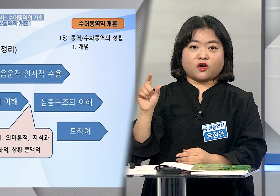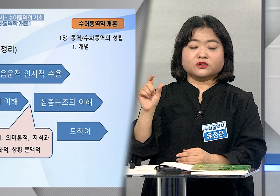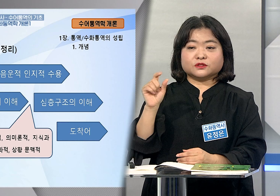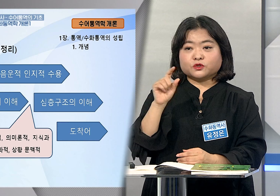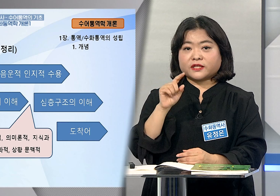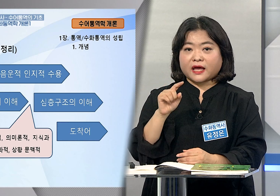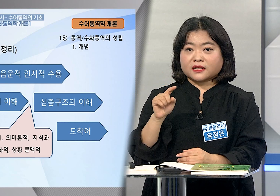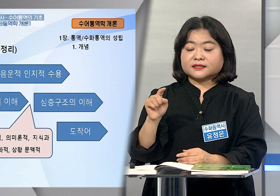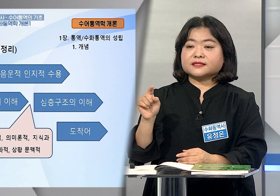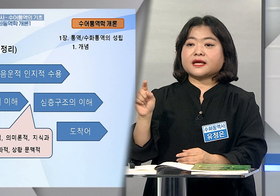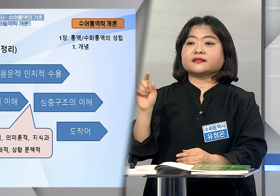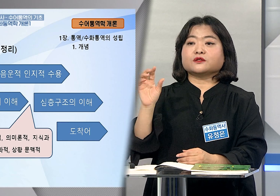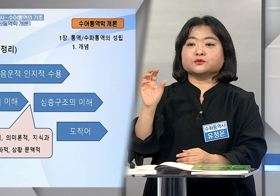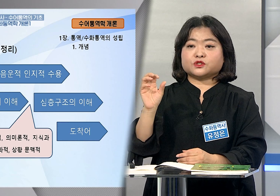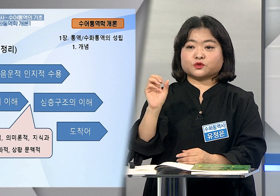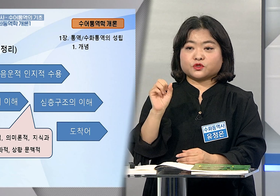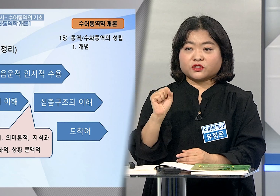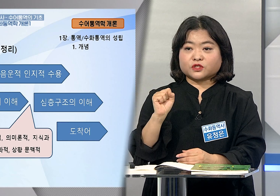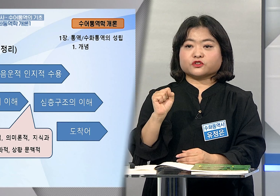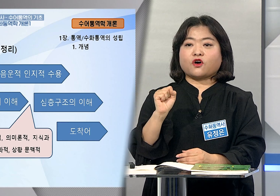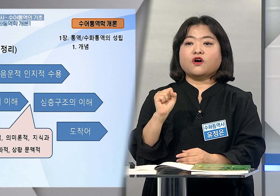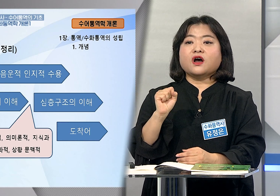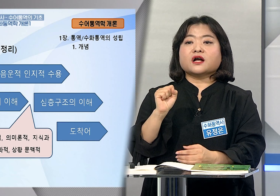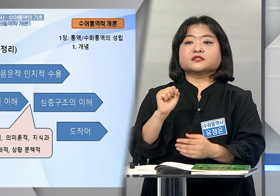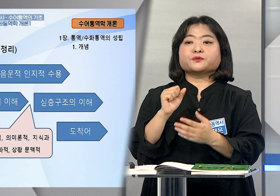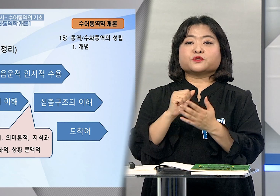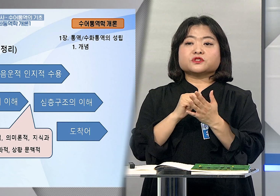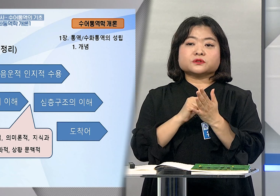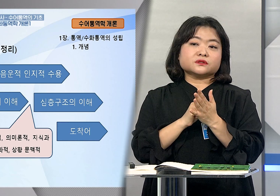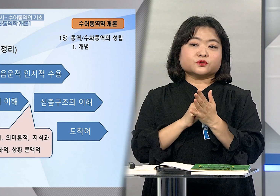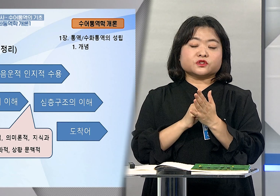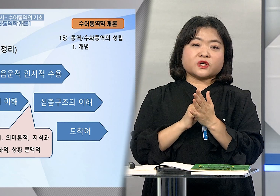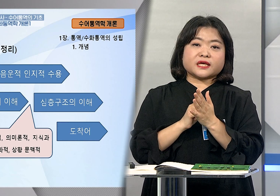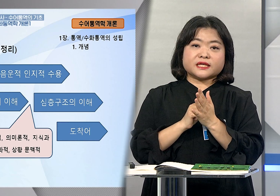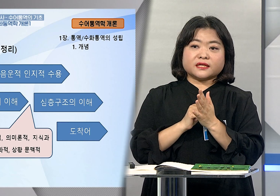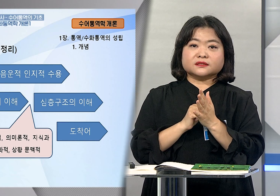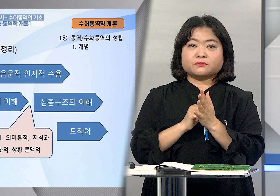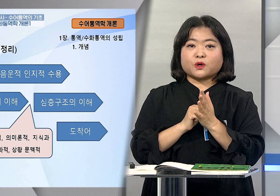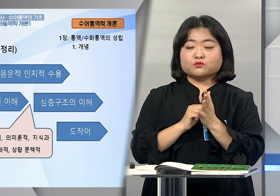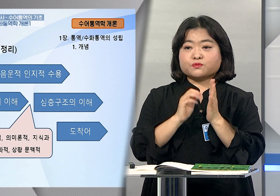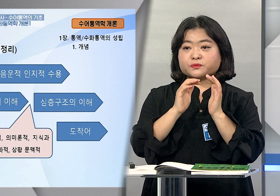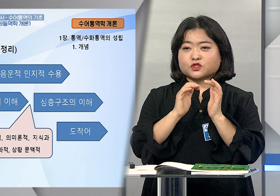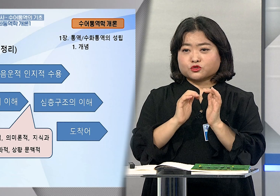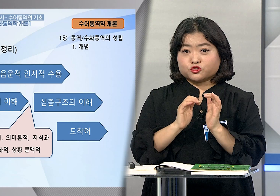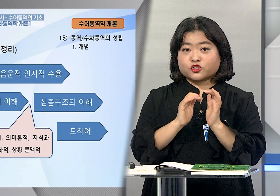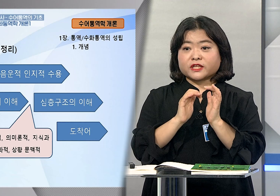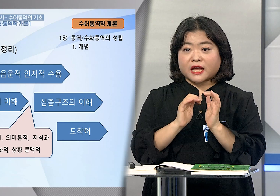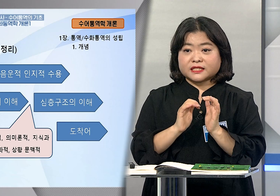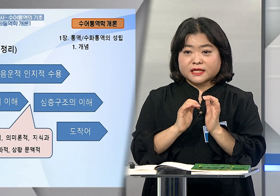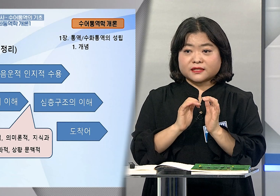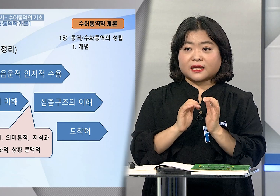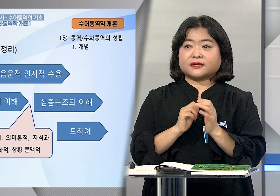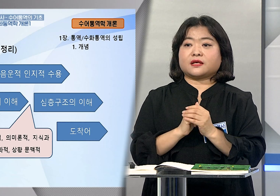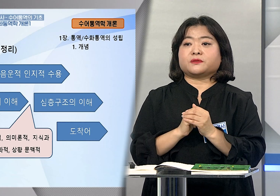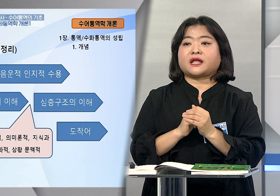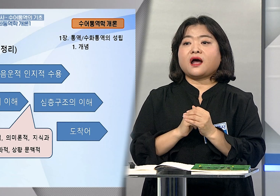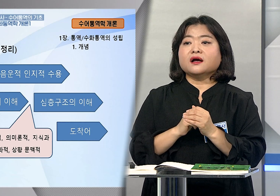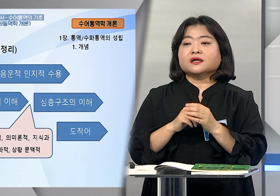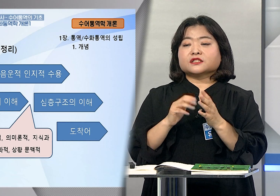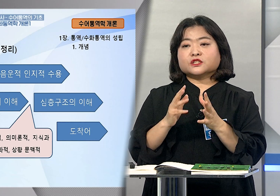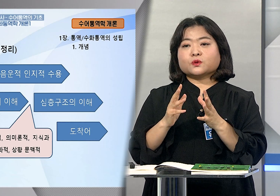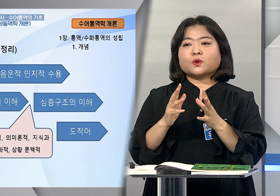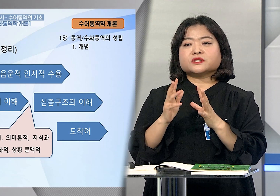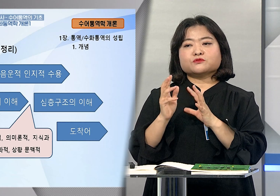인지적 수용, 의문에 대한 글자에 대한 문지적 수용이 있고요. 그 표준 구조의 이해는 바로 문법적인 구조에 대한 이해를